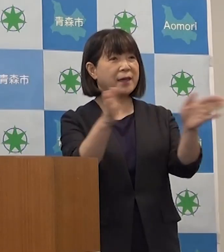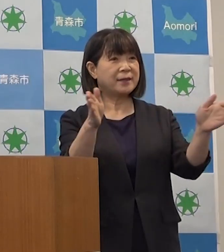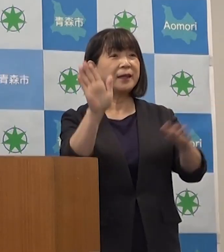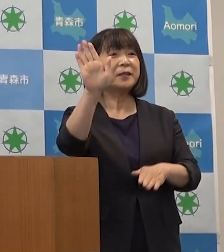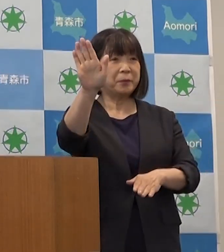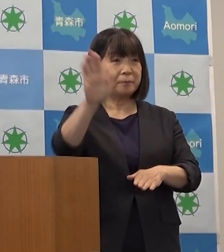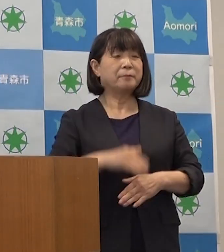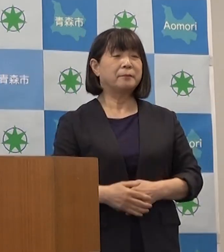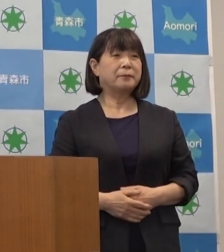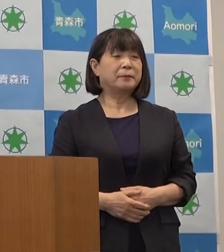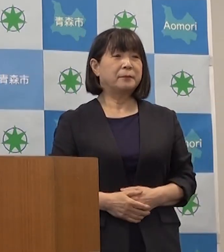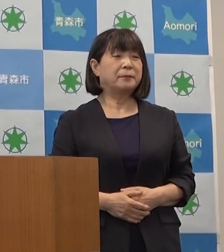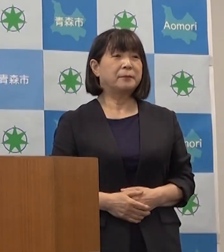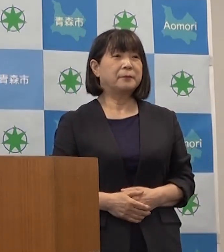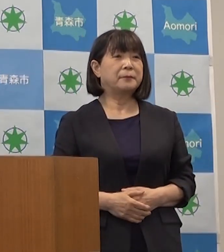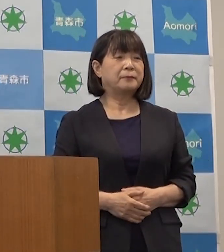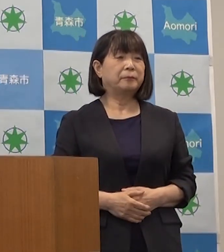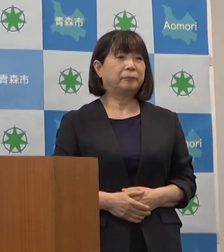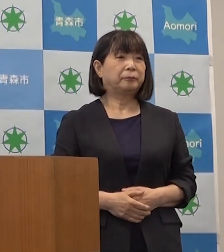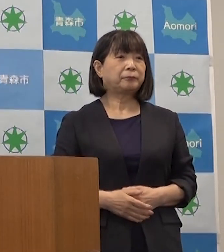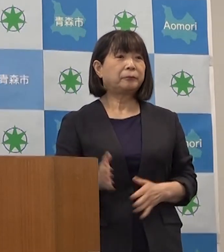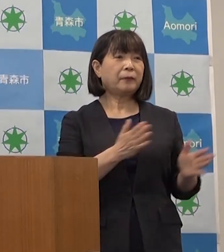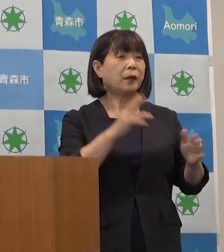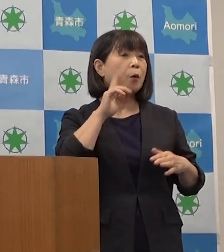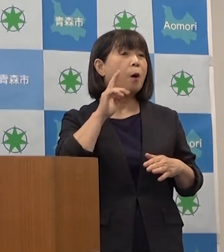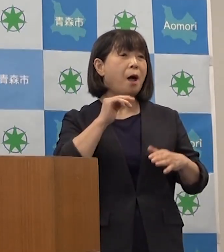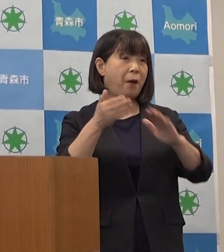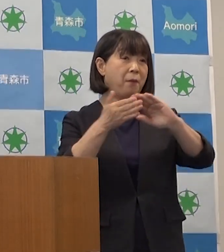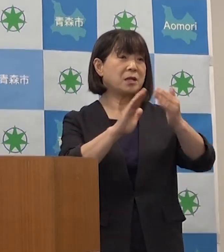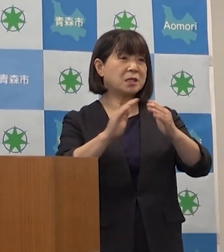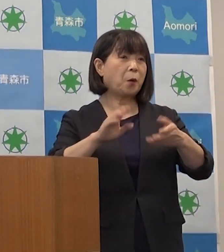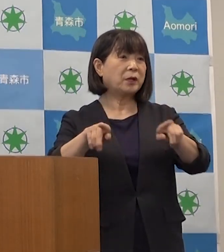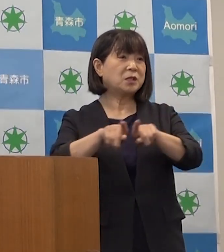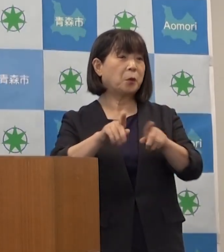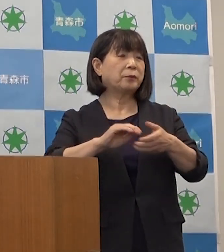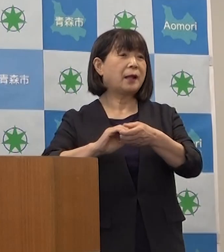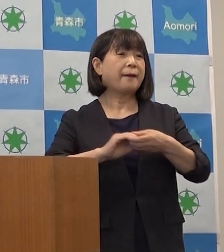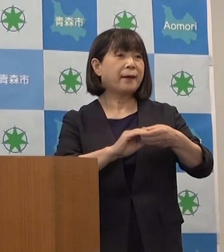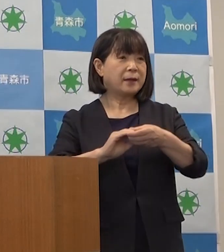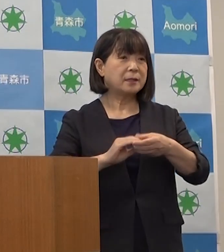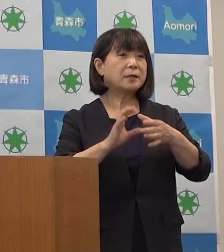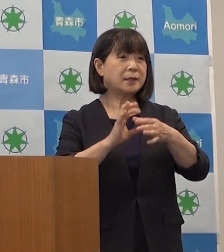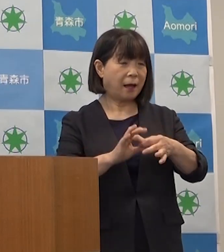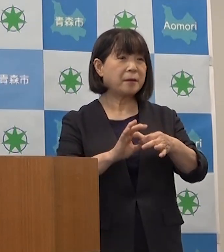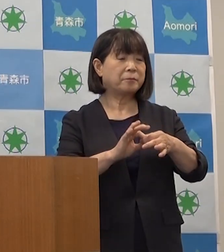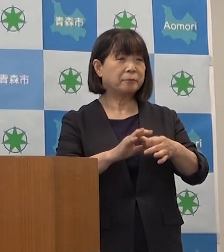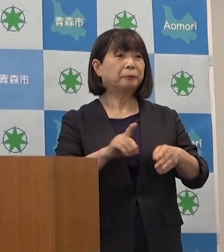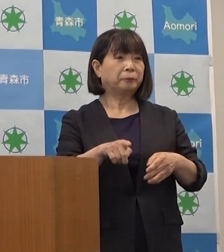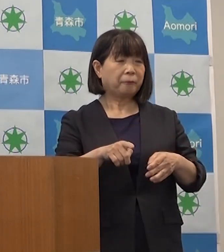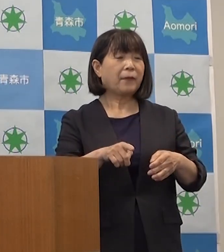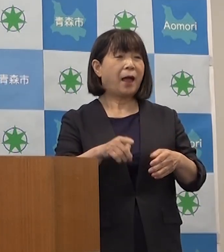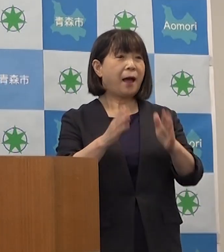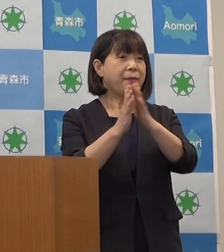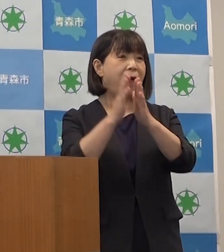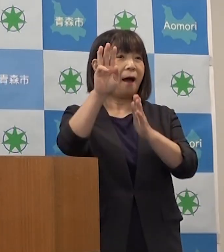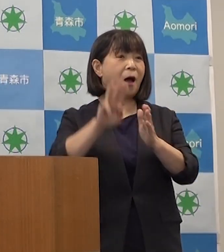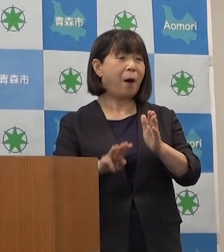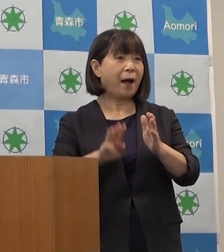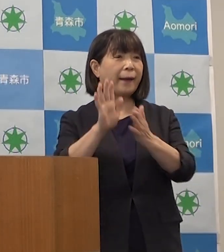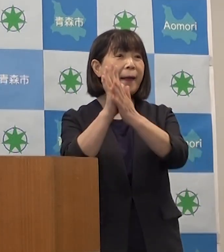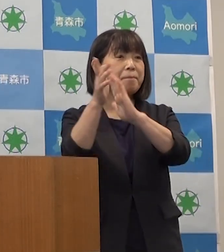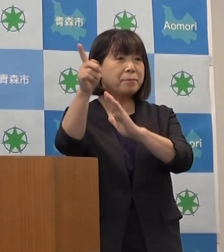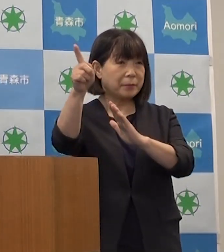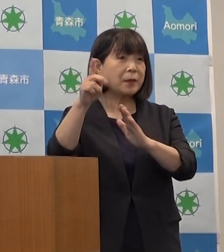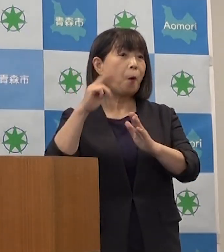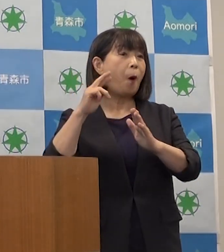。そして、横浜町と連携して脱炭素化に取り組んでいる神奈川県横浜市